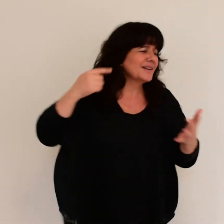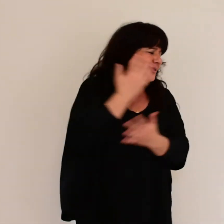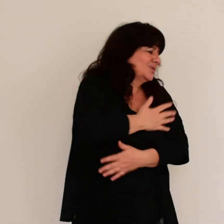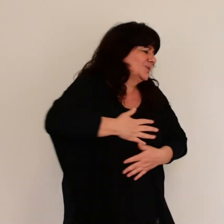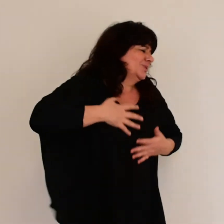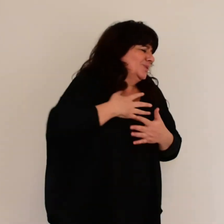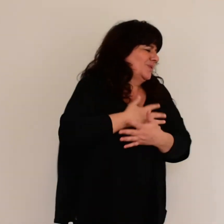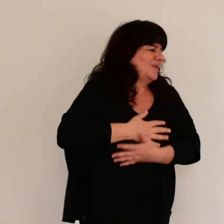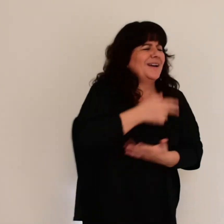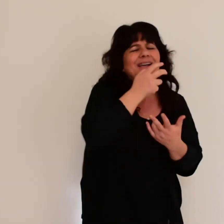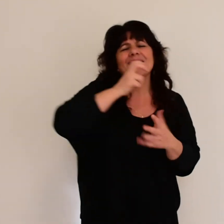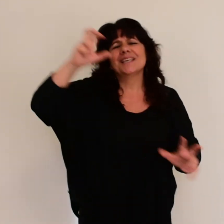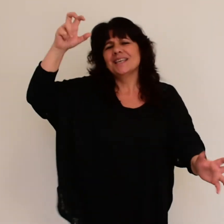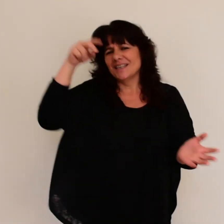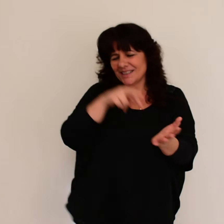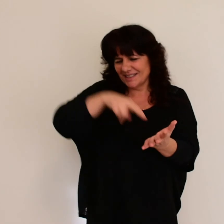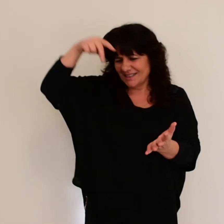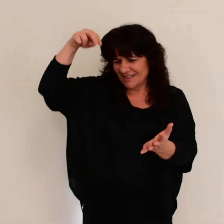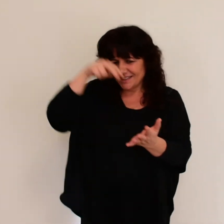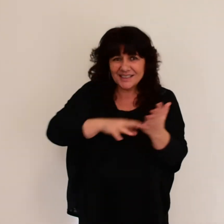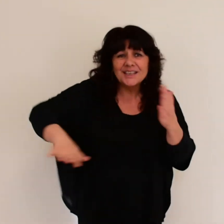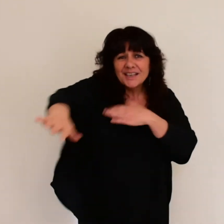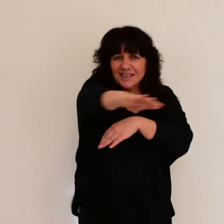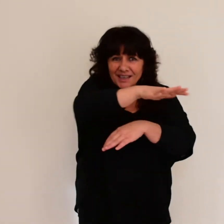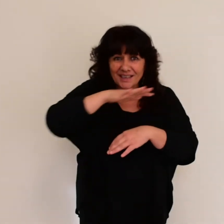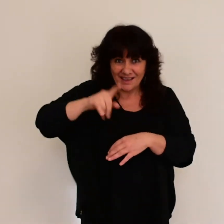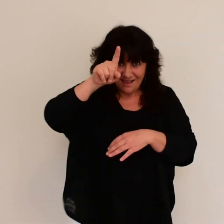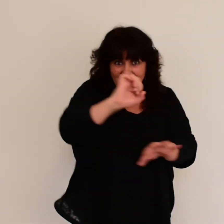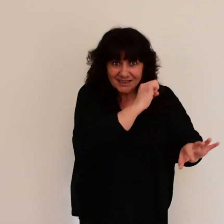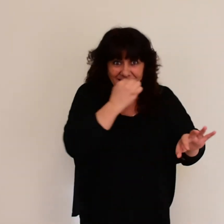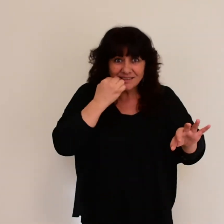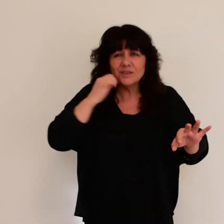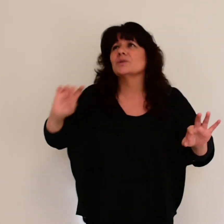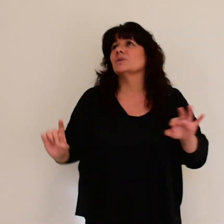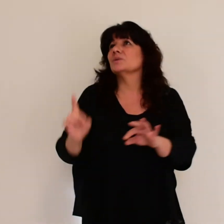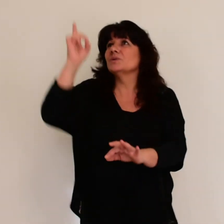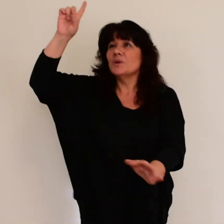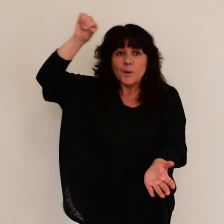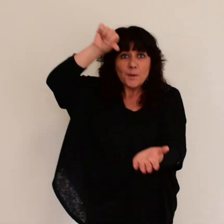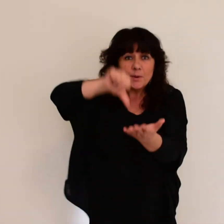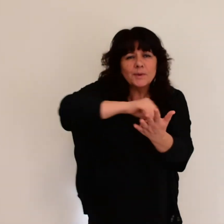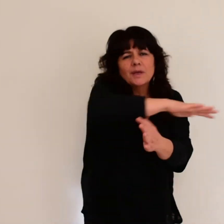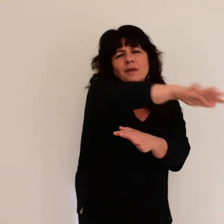habitants de Sion, car il est grand au milieu de toi, le Saint